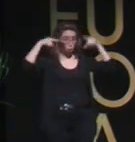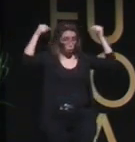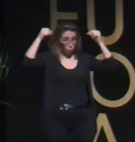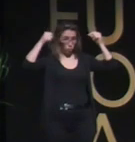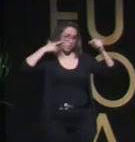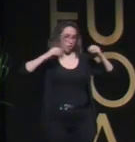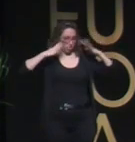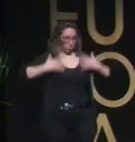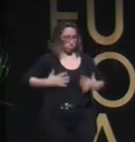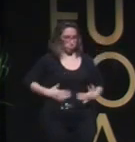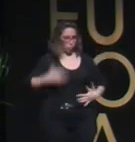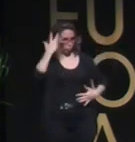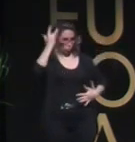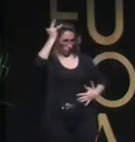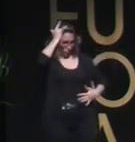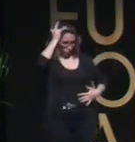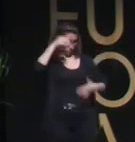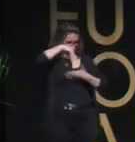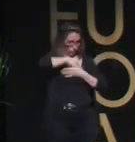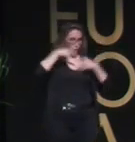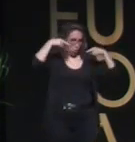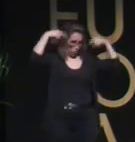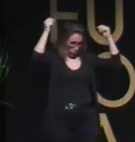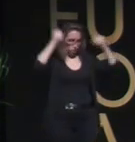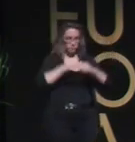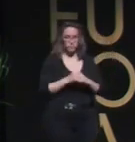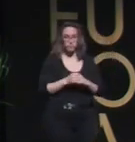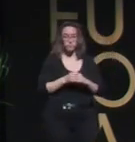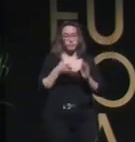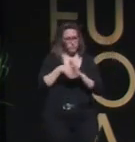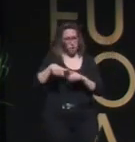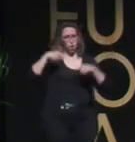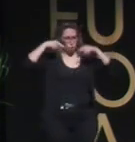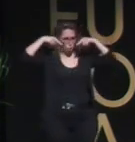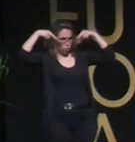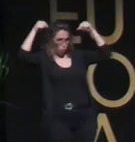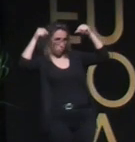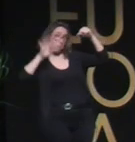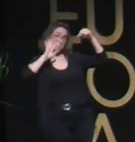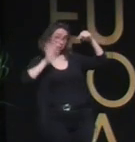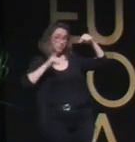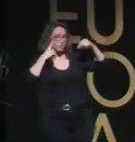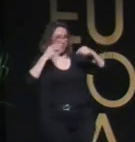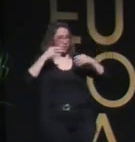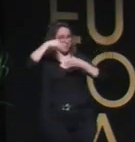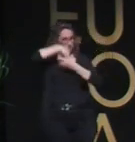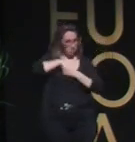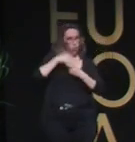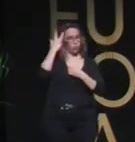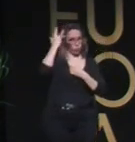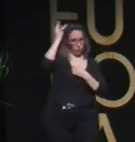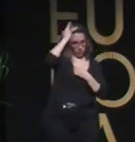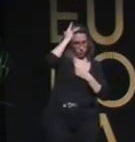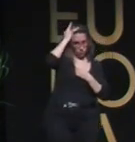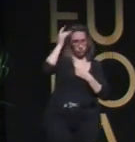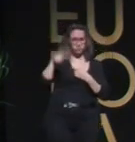mismo que el lobo vestido de cordero. O sea, en el fondo son lobos que aparentan ser lobos, pero en el fondo son corderos. Y siendo corderos les han hecho daño. Que han